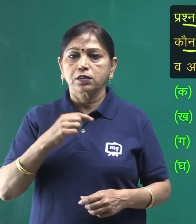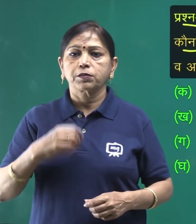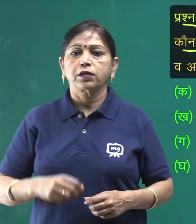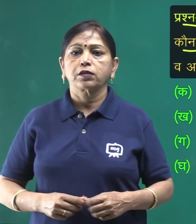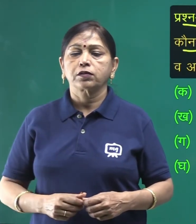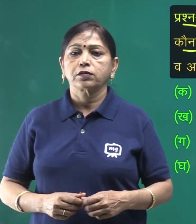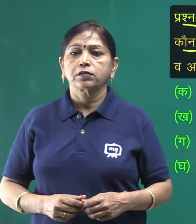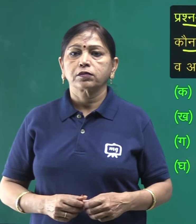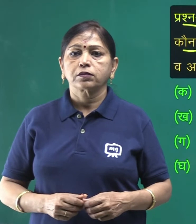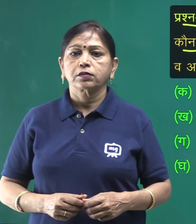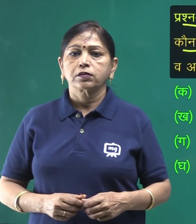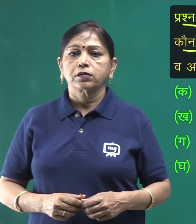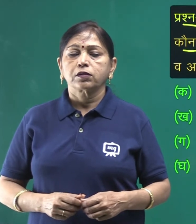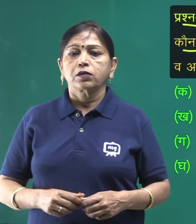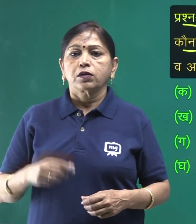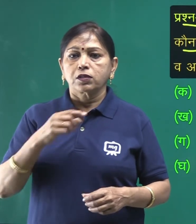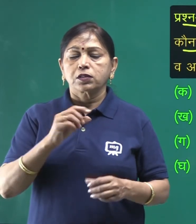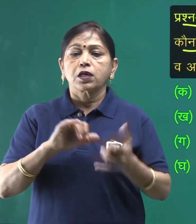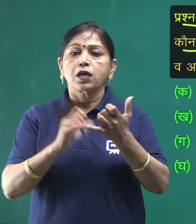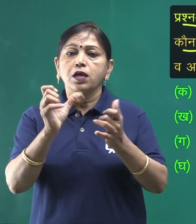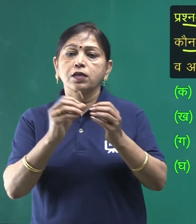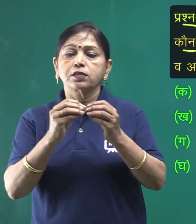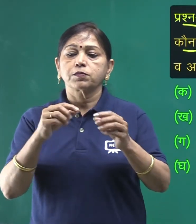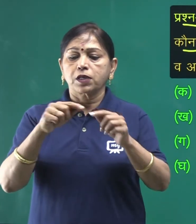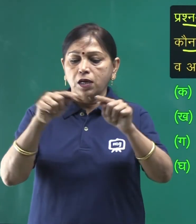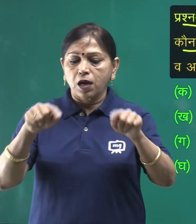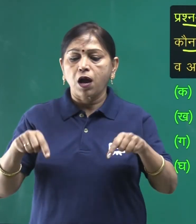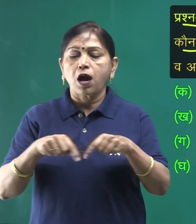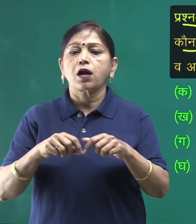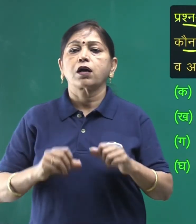जिसमें इसका आकार